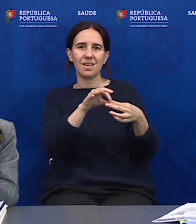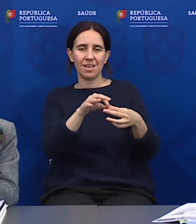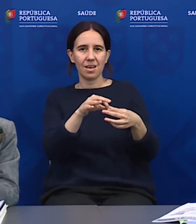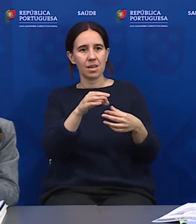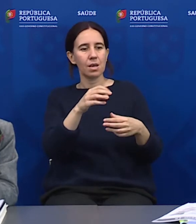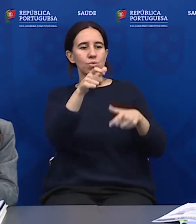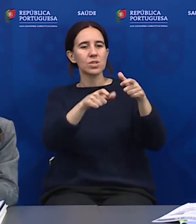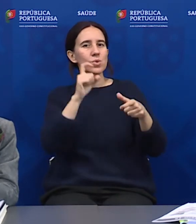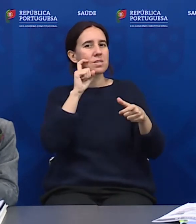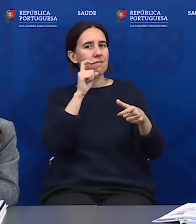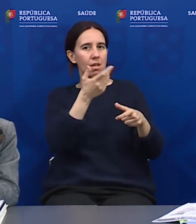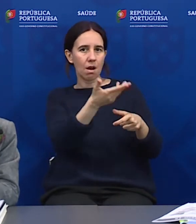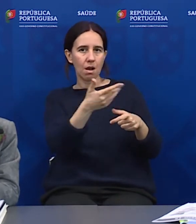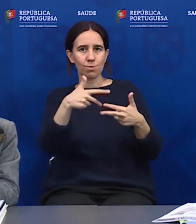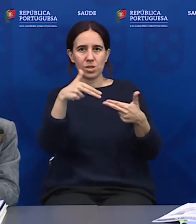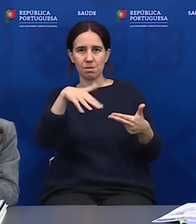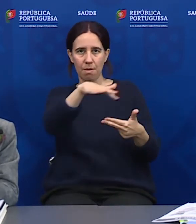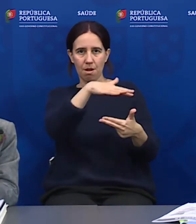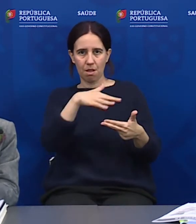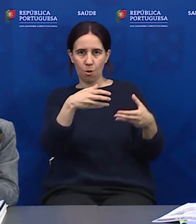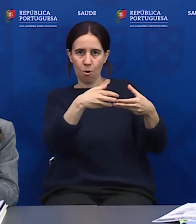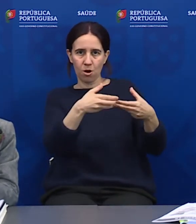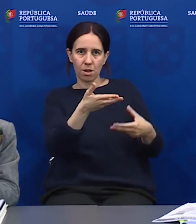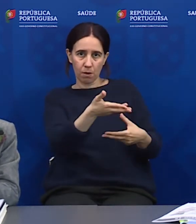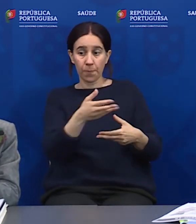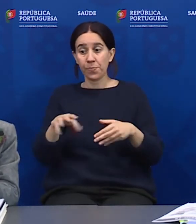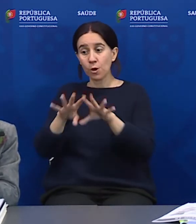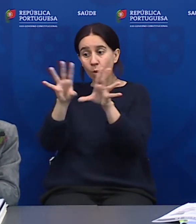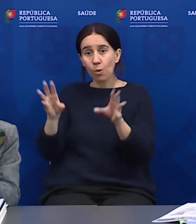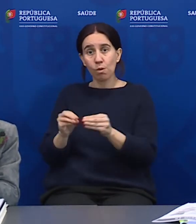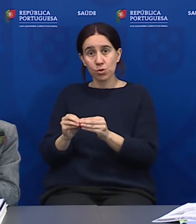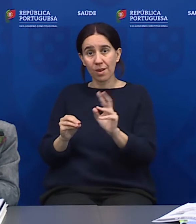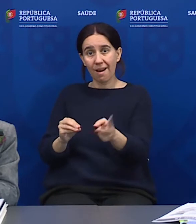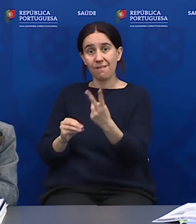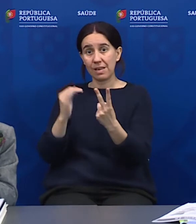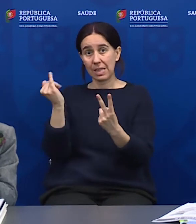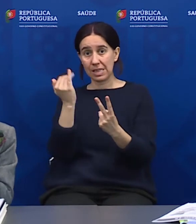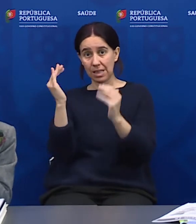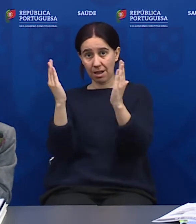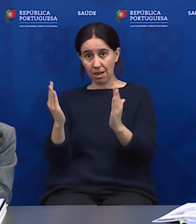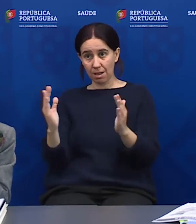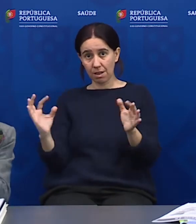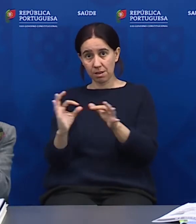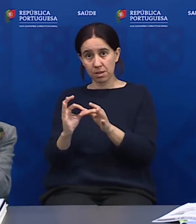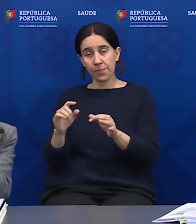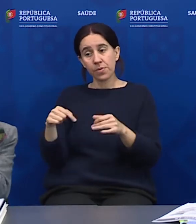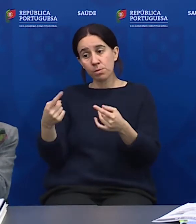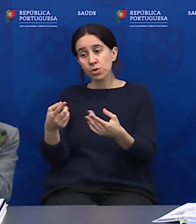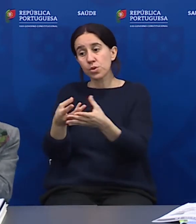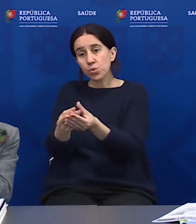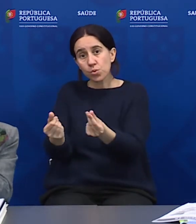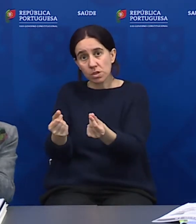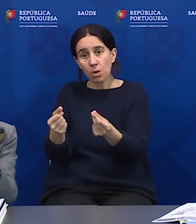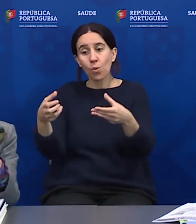da proteção civil a nível municipal. E, portanto, é do conjunto destas duas entidades que terão que depois encontrar a